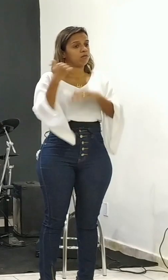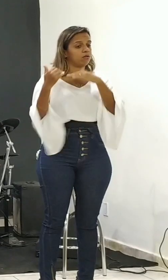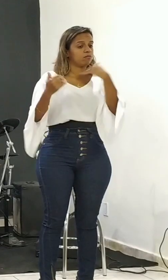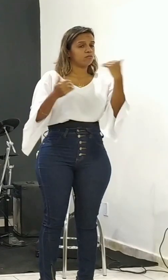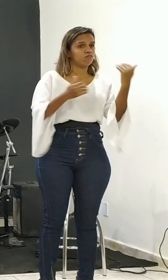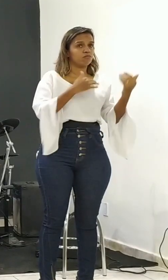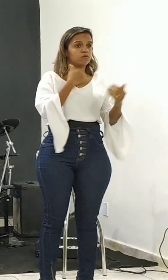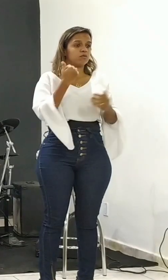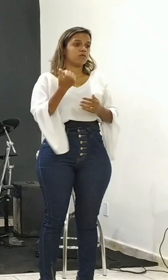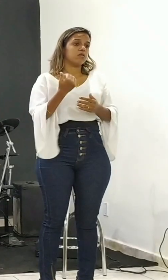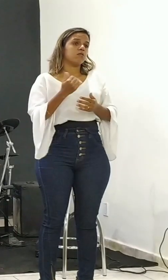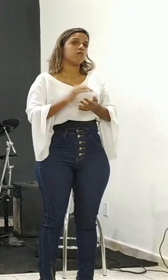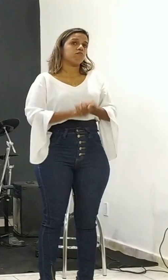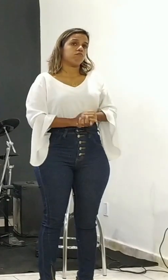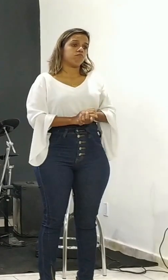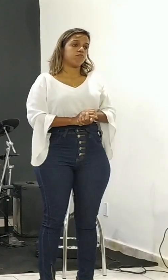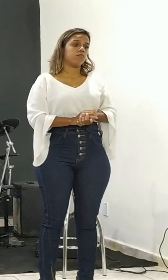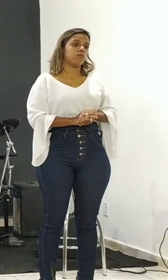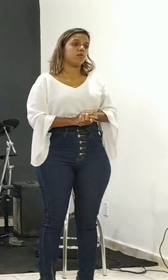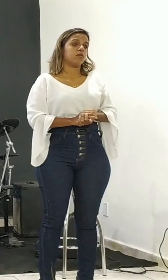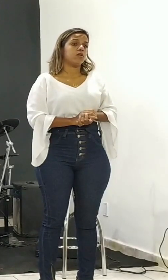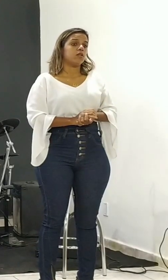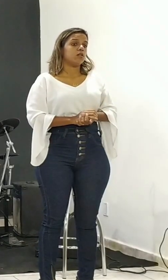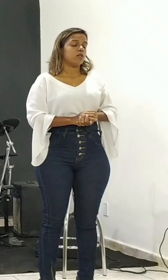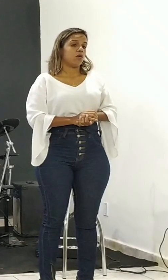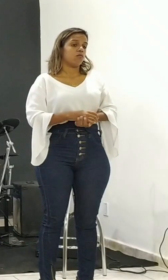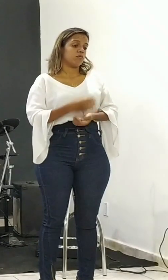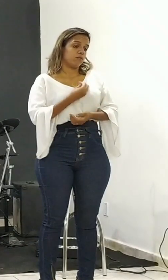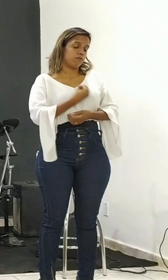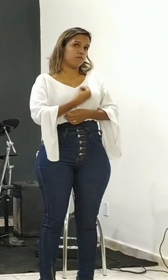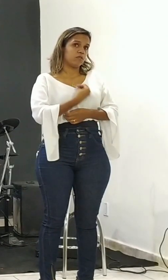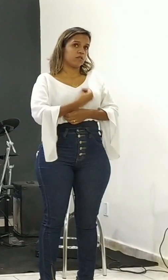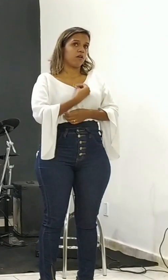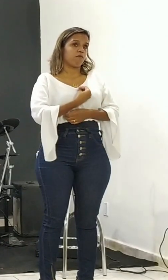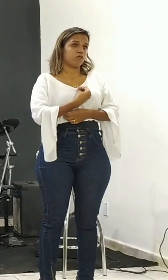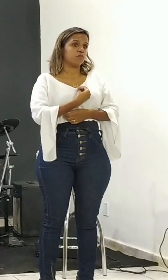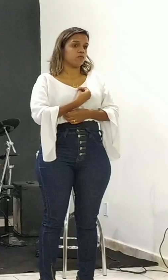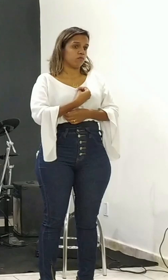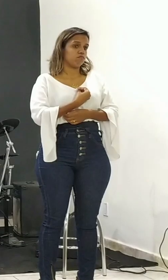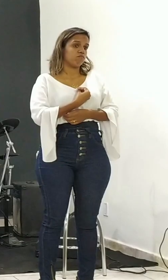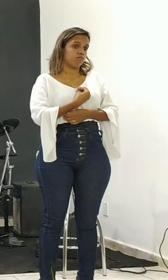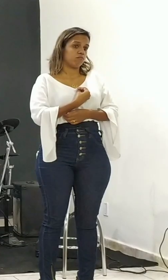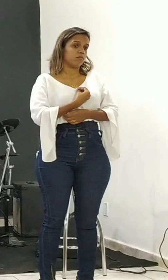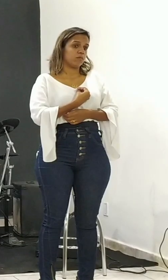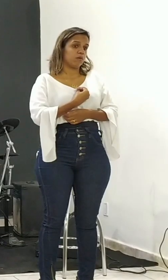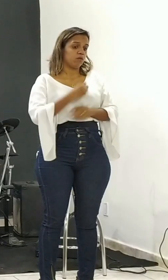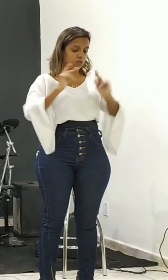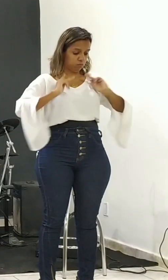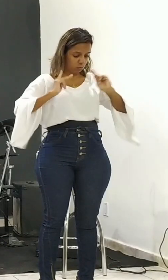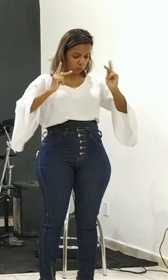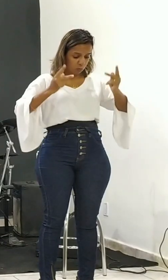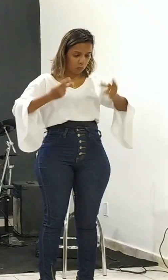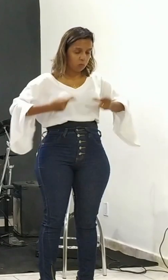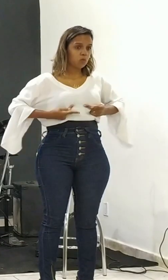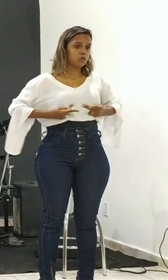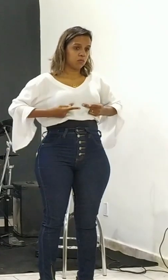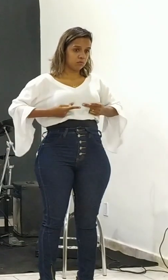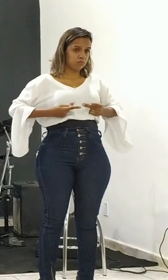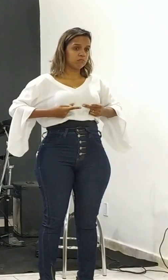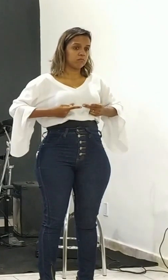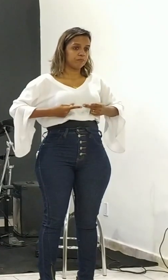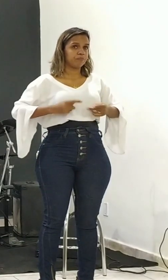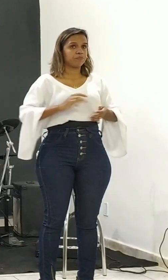E isso está em nosso instinto, faz parte da nossa natureza. E para